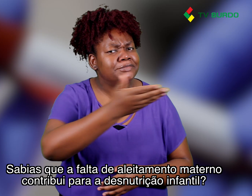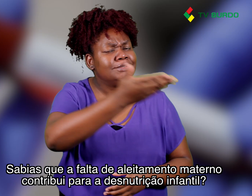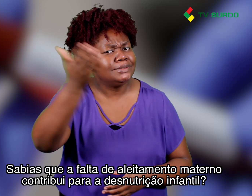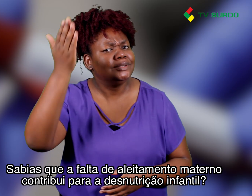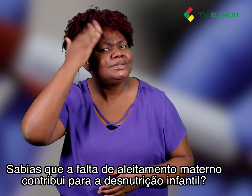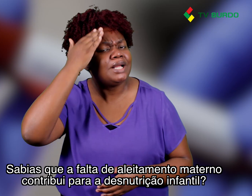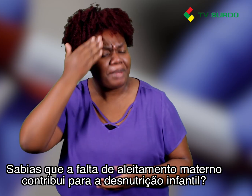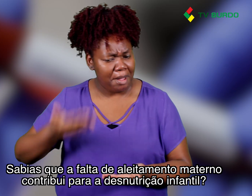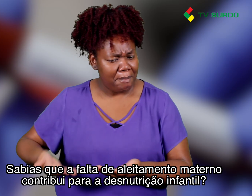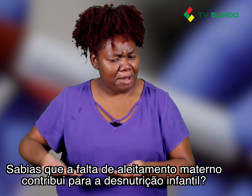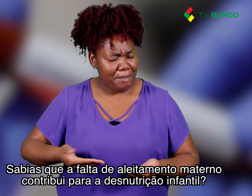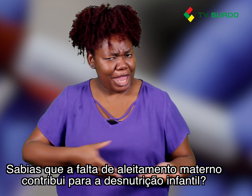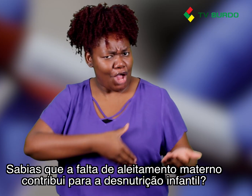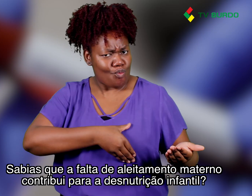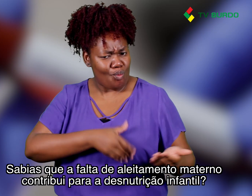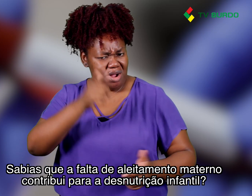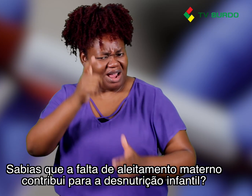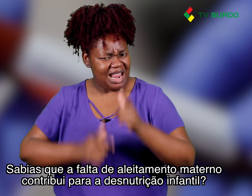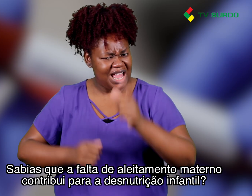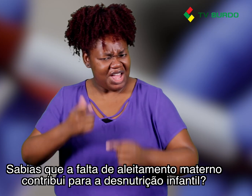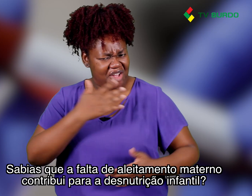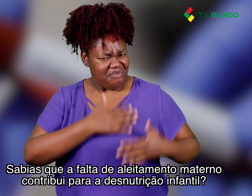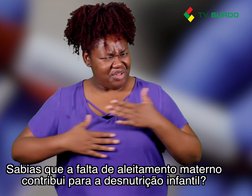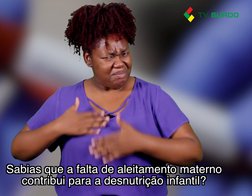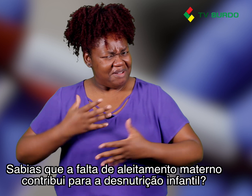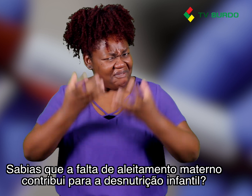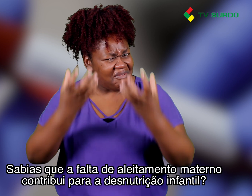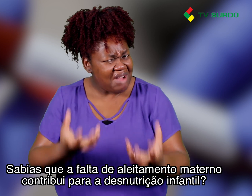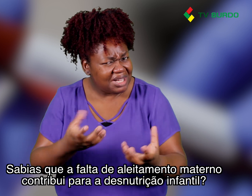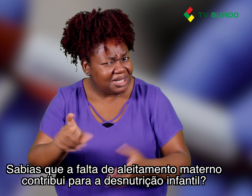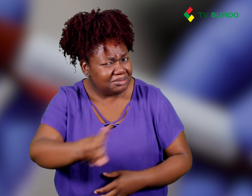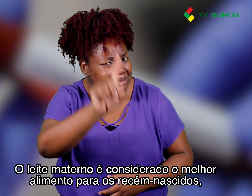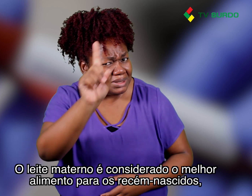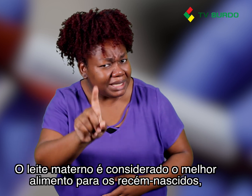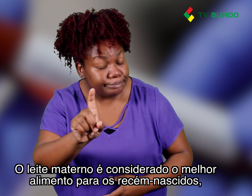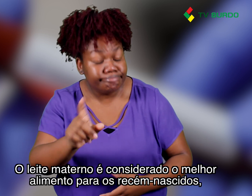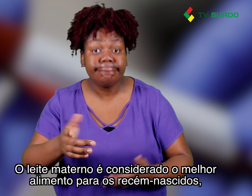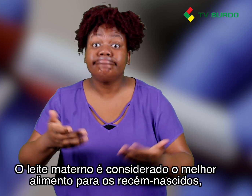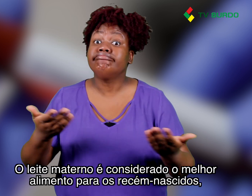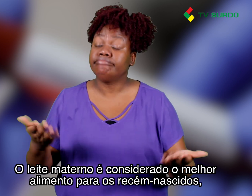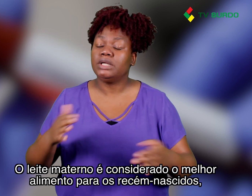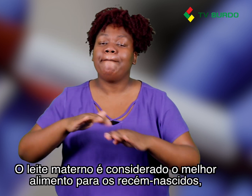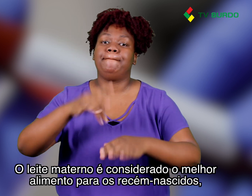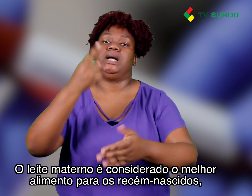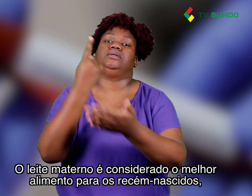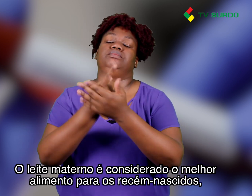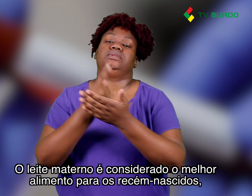Sabias que a falta de aleitamento materno contribui para a desnutrição infantil? O leite materno é considerado o melhor